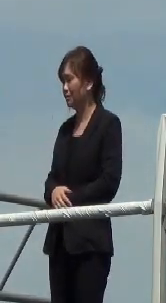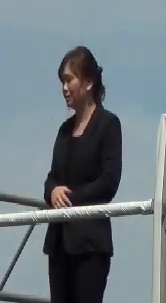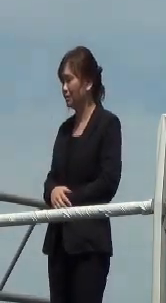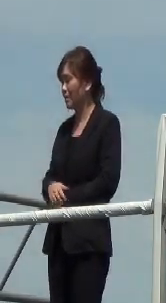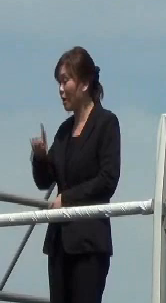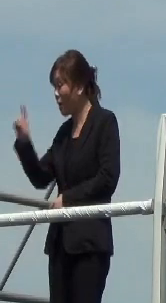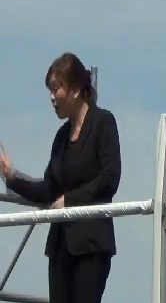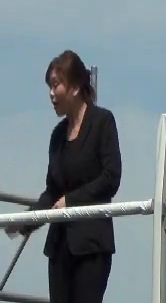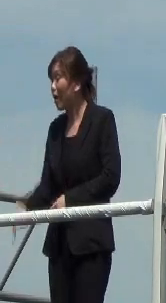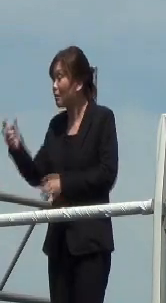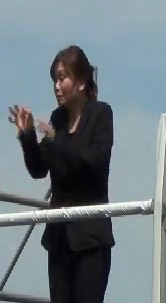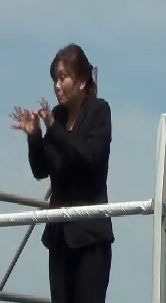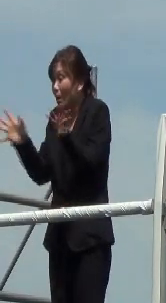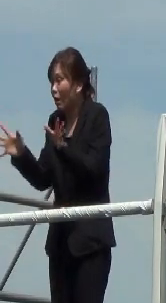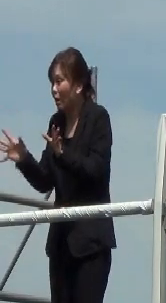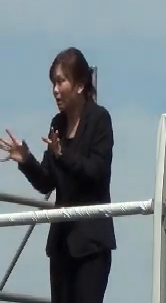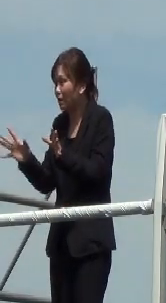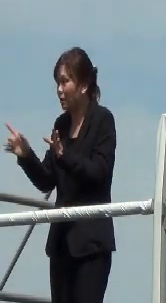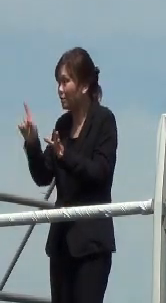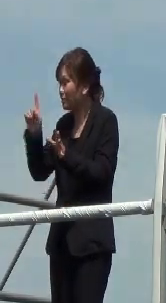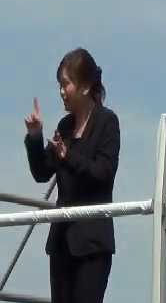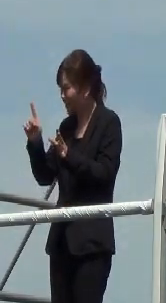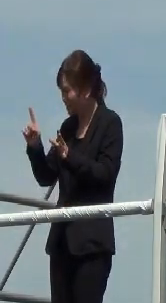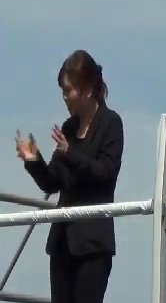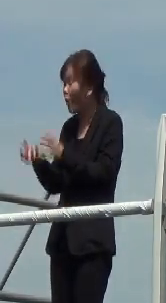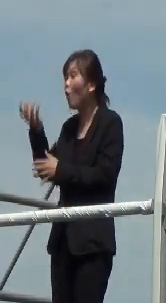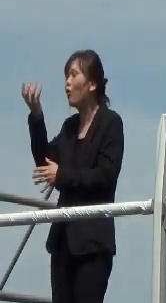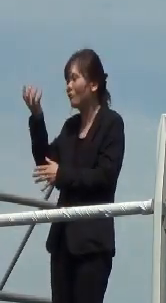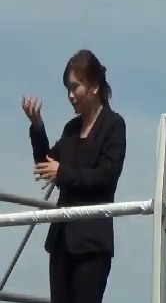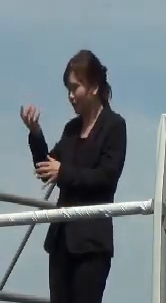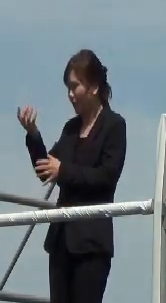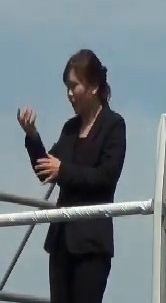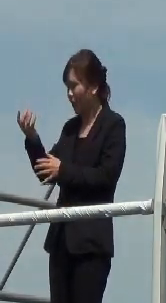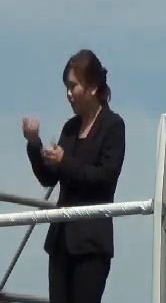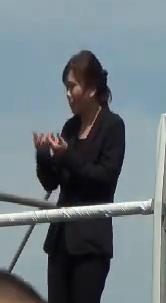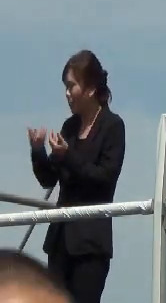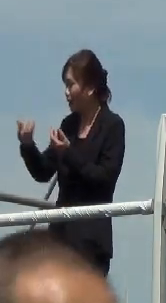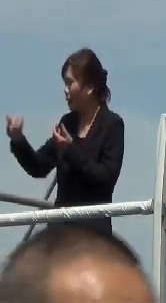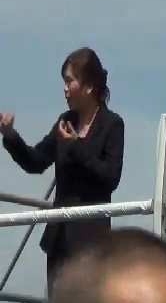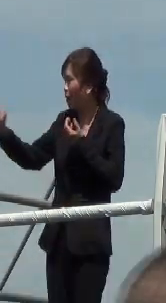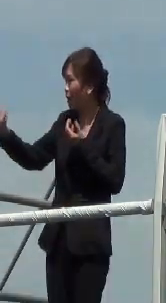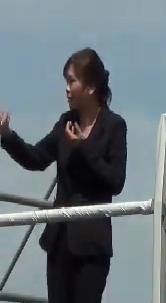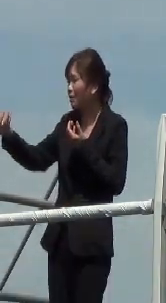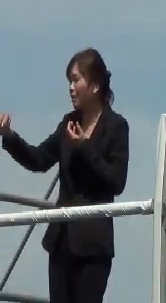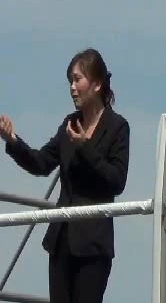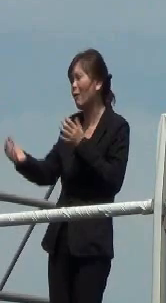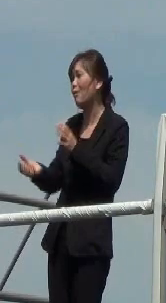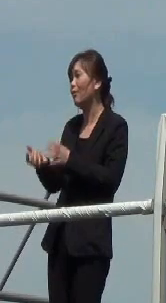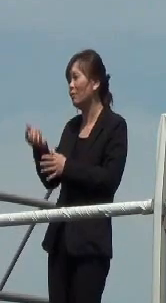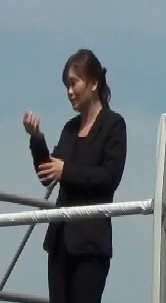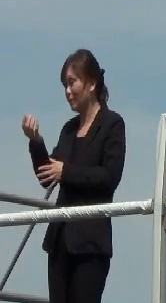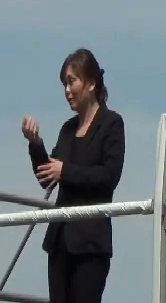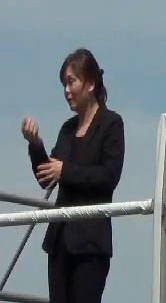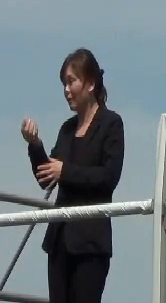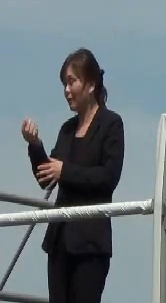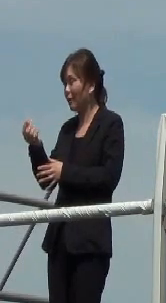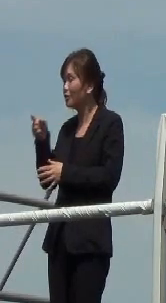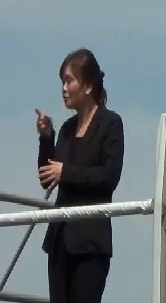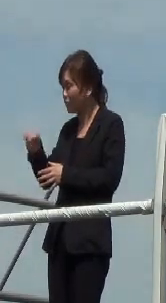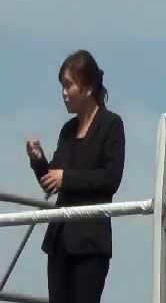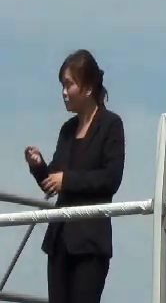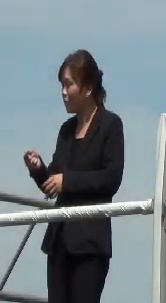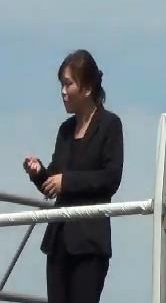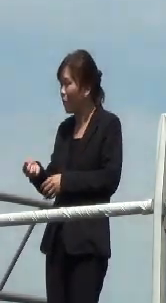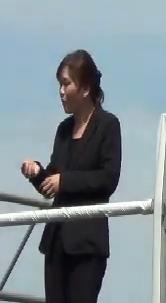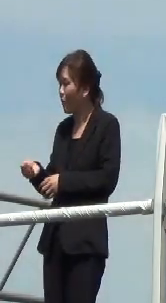何かが起こって別れが来て、その日前の日まさかそうなるとは思わなか